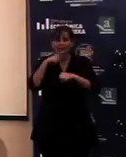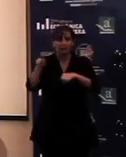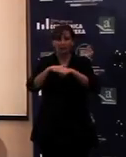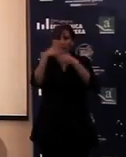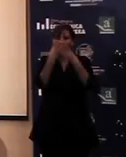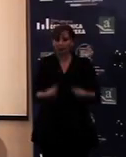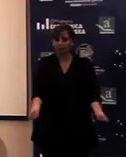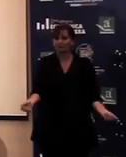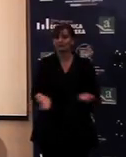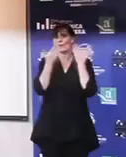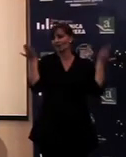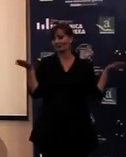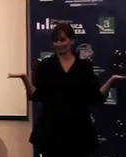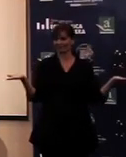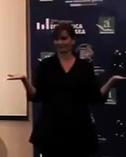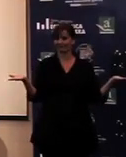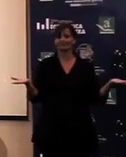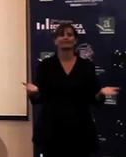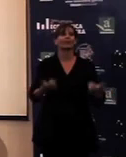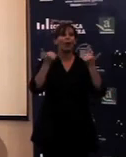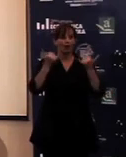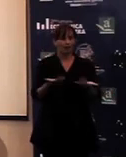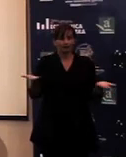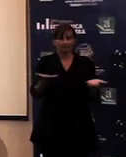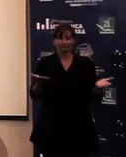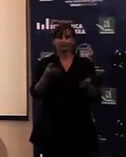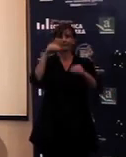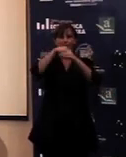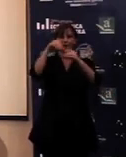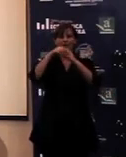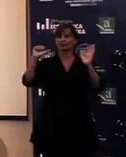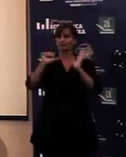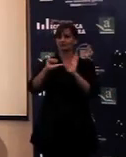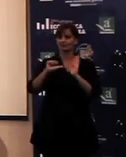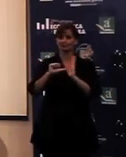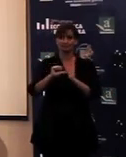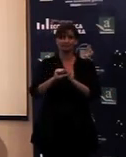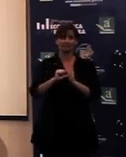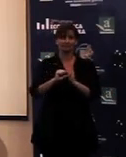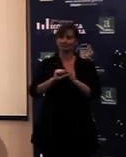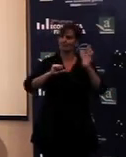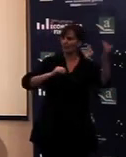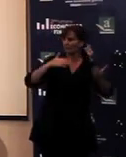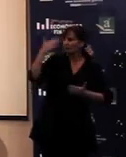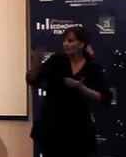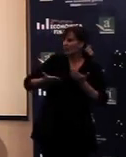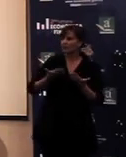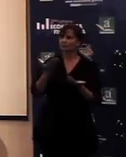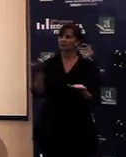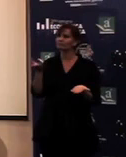sentido, hoy nos encontramos aquí en el Banco Central y hemos sido invitados por una asociación